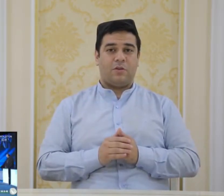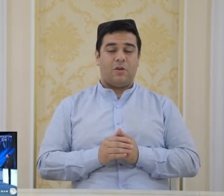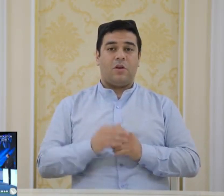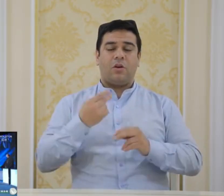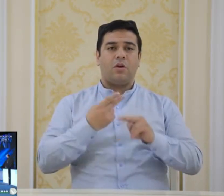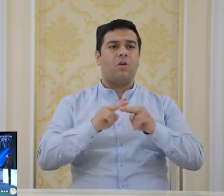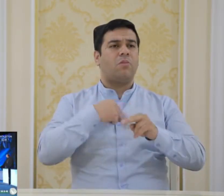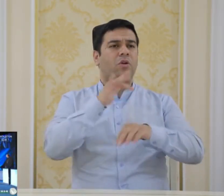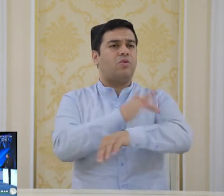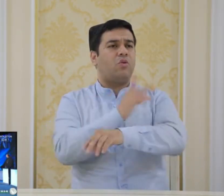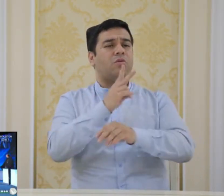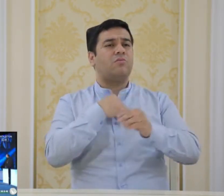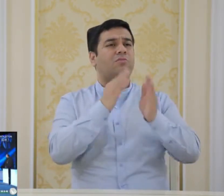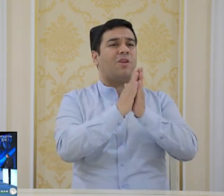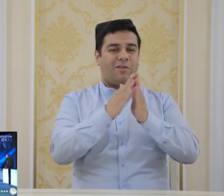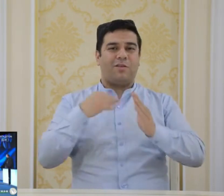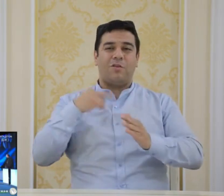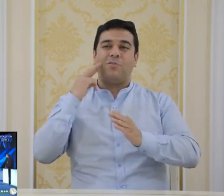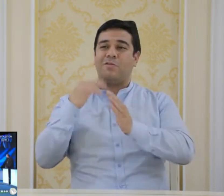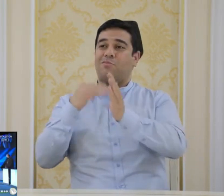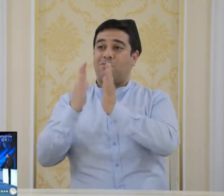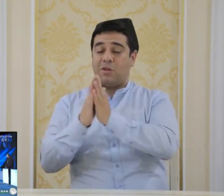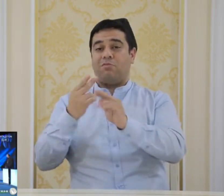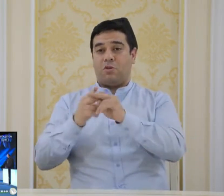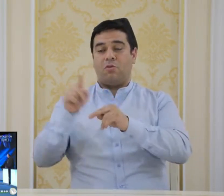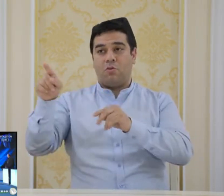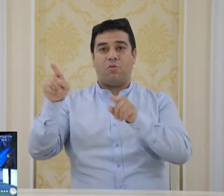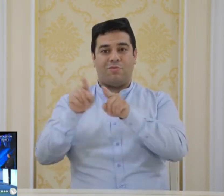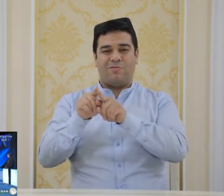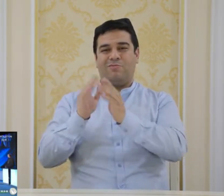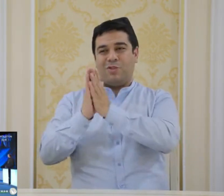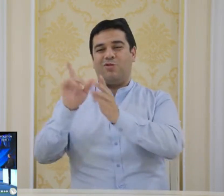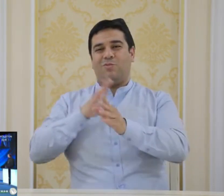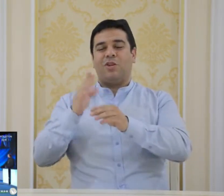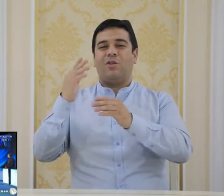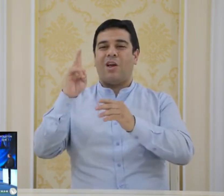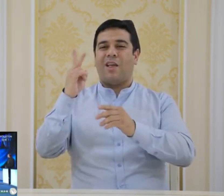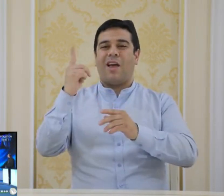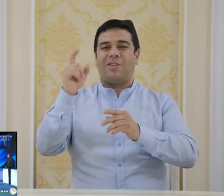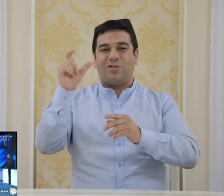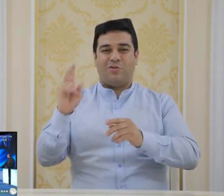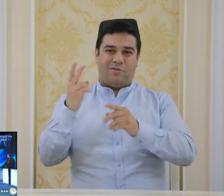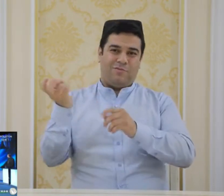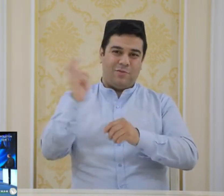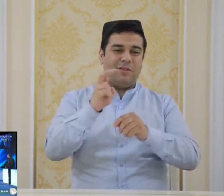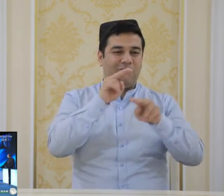bir jiyanim bor edi, bu dinga kirib qolgan ekan, men bilmagan ekanman. Shu olib kelib